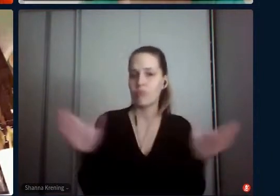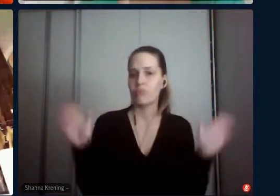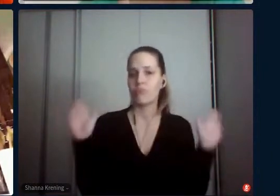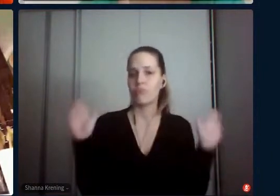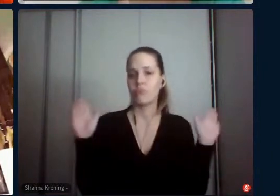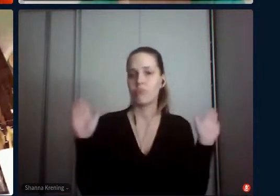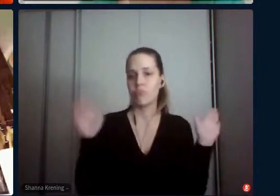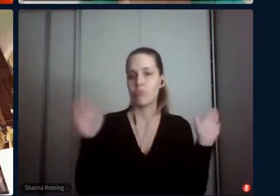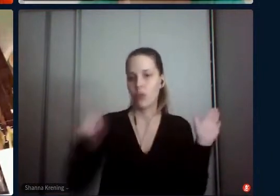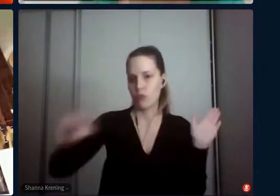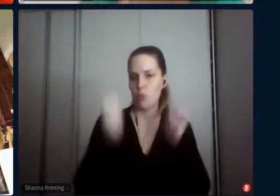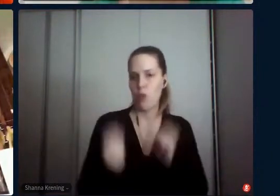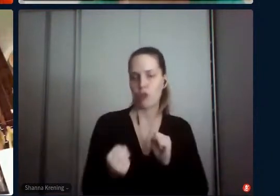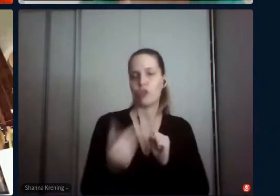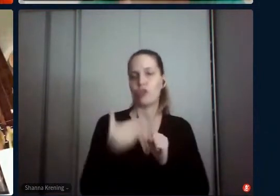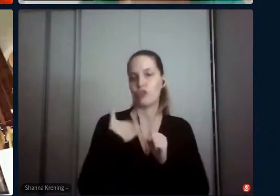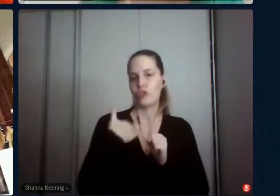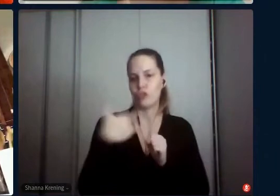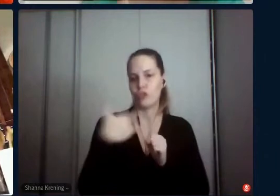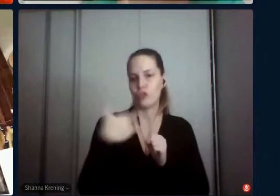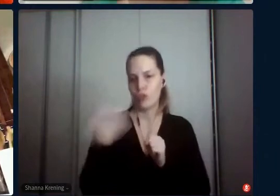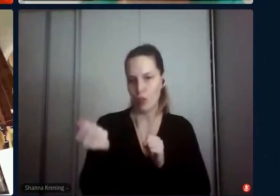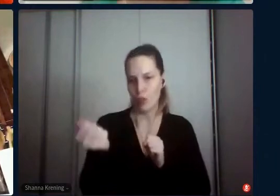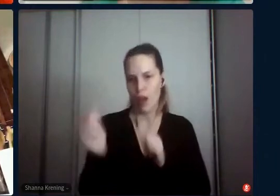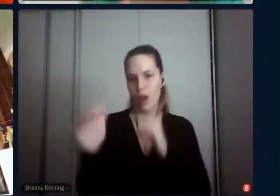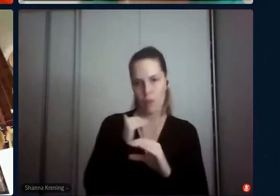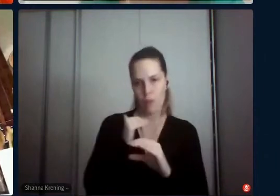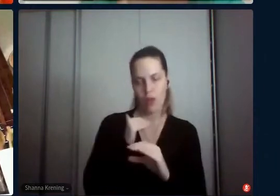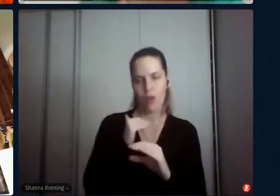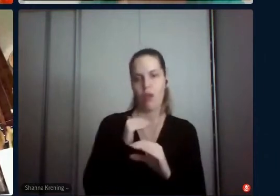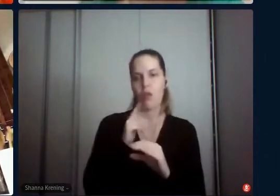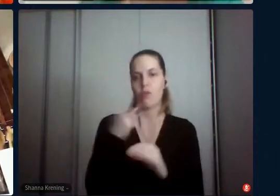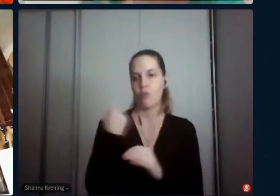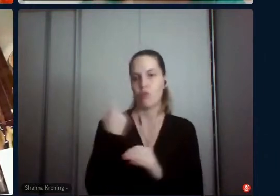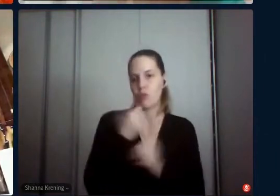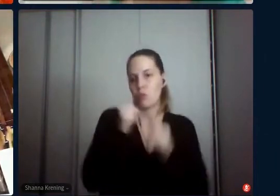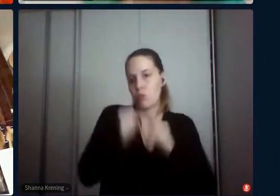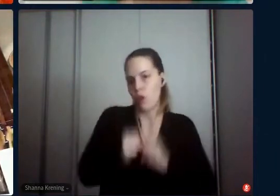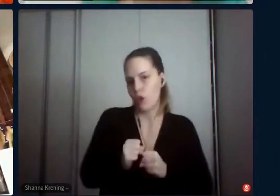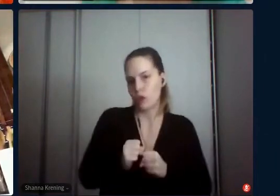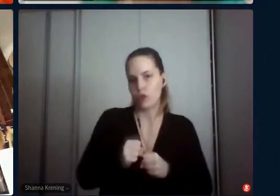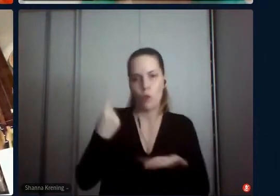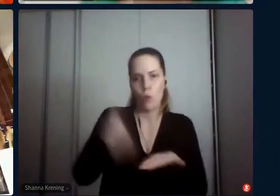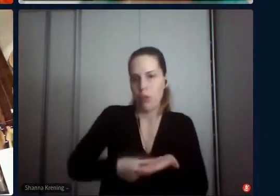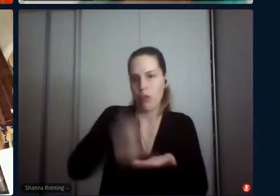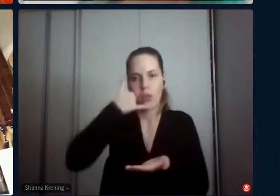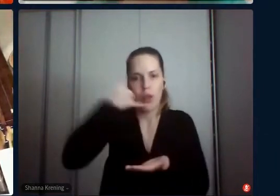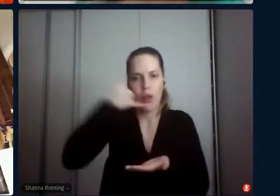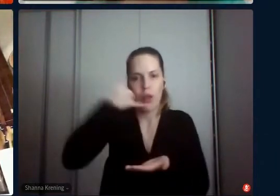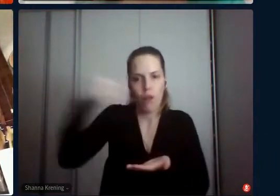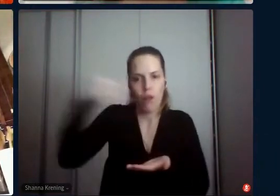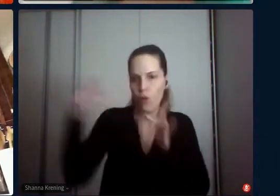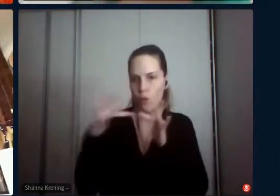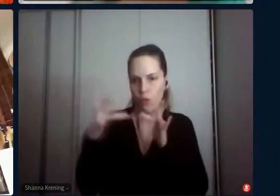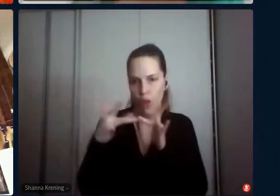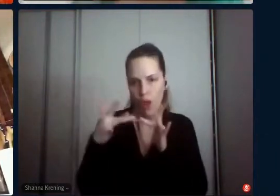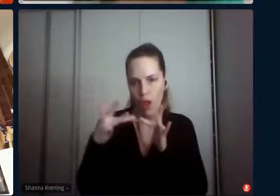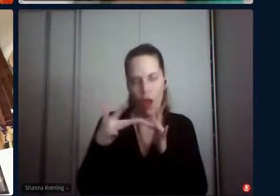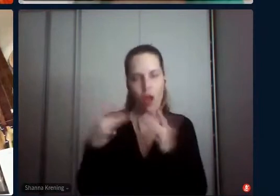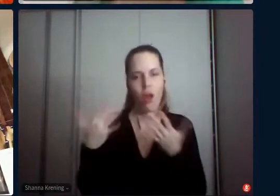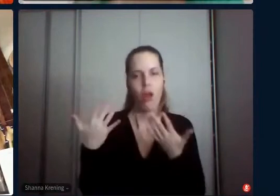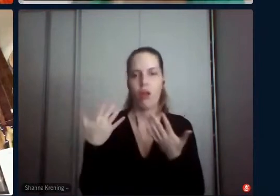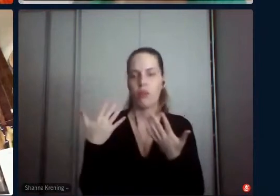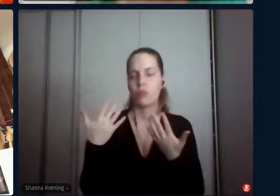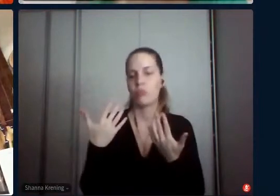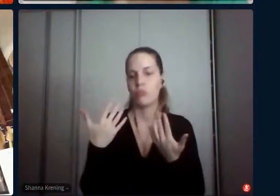contato, fazer um primeiro contato via e-mail, e nós podemos agendar um telefonema, qualquer coisa nesse sentido, buscar, né,